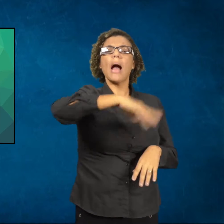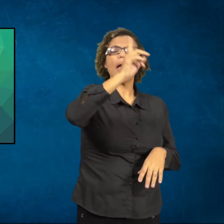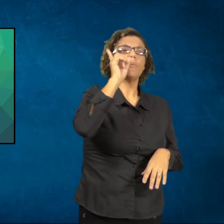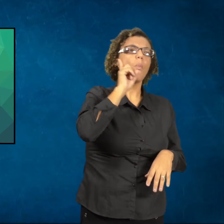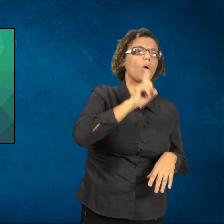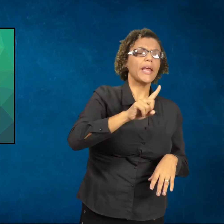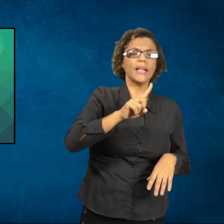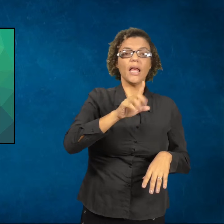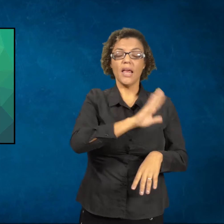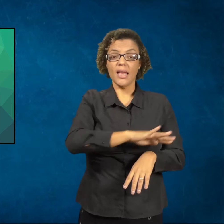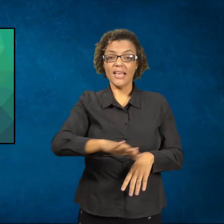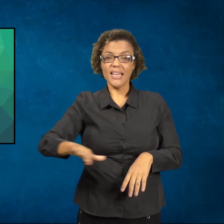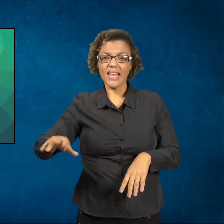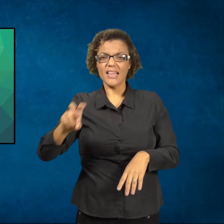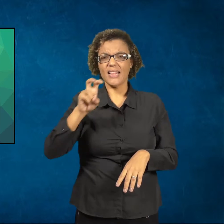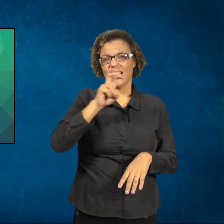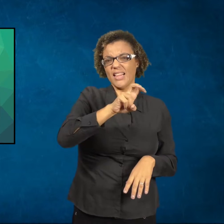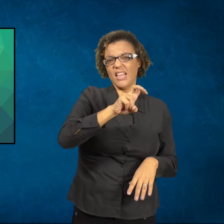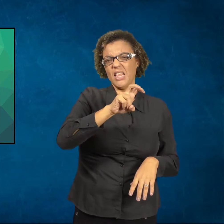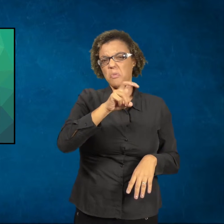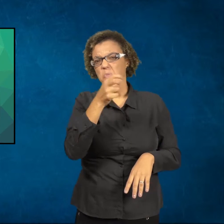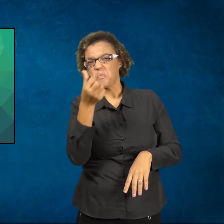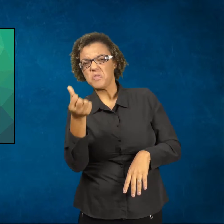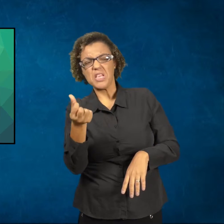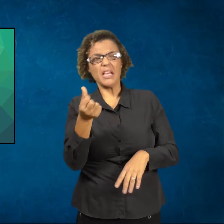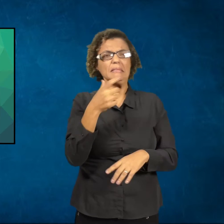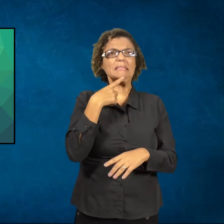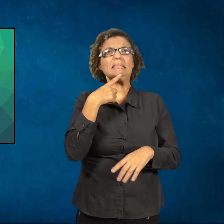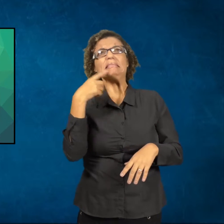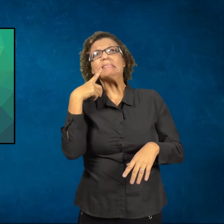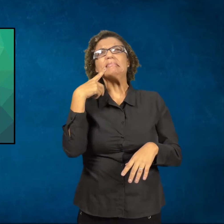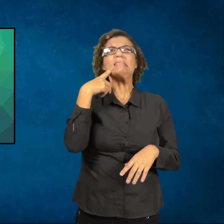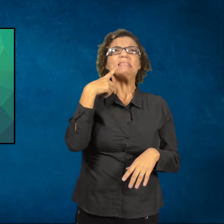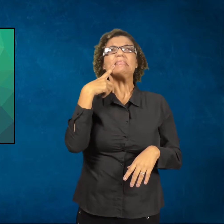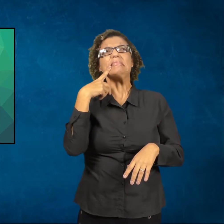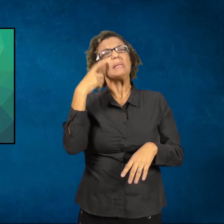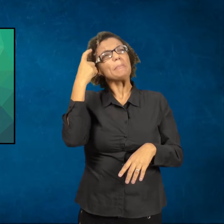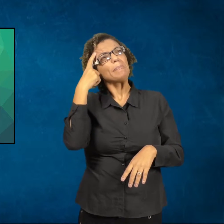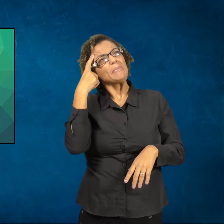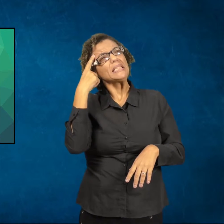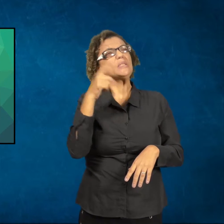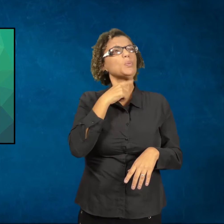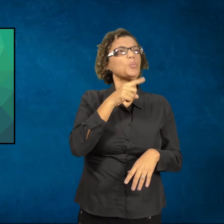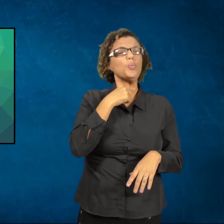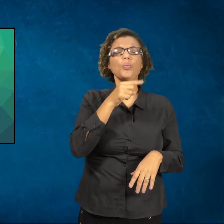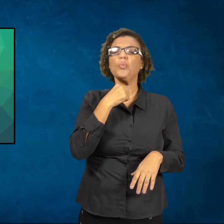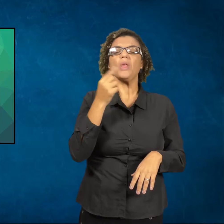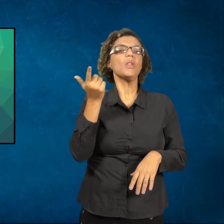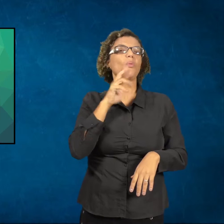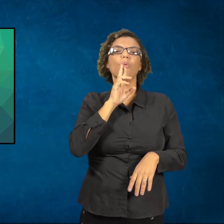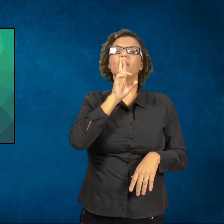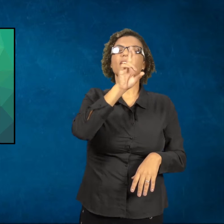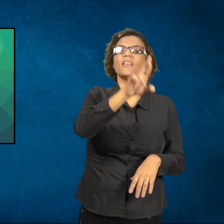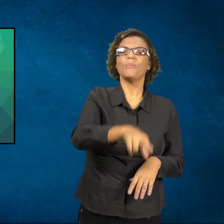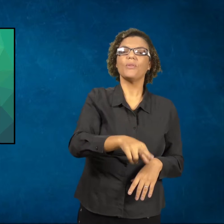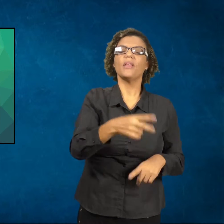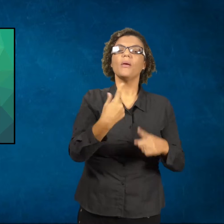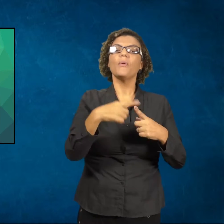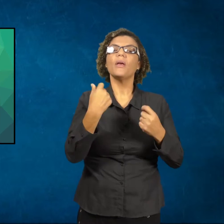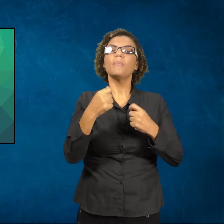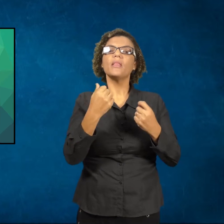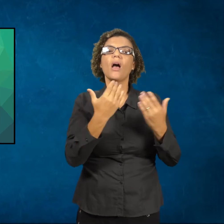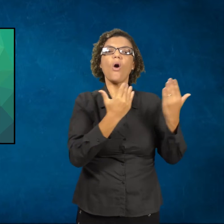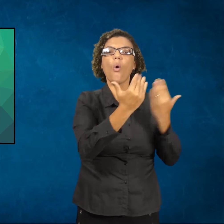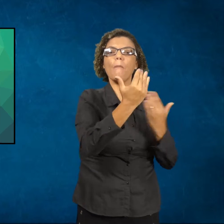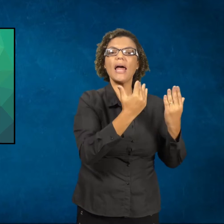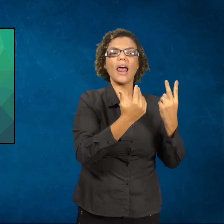anos, 6, têm muita dificuldade de responder esse tipo de coisa. Porque precisa de fazer uma transição de raciocínio e comparar